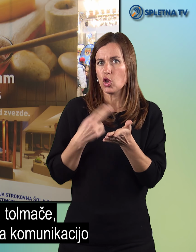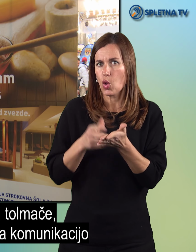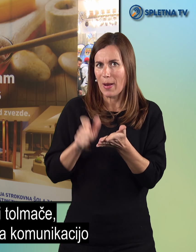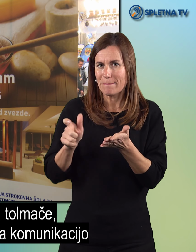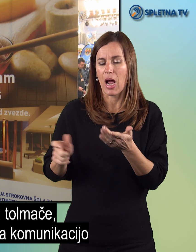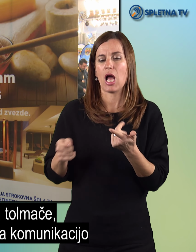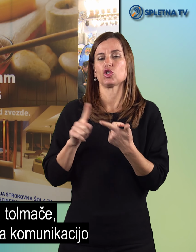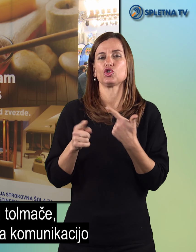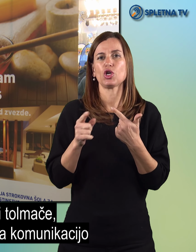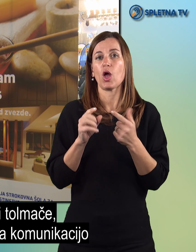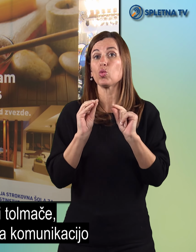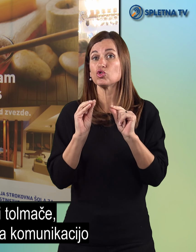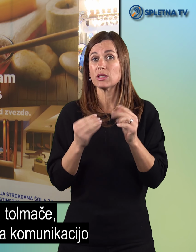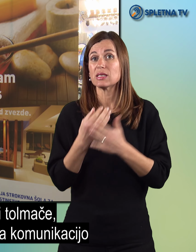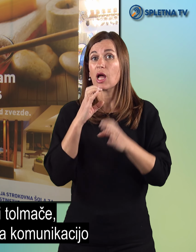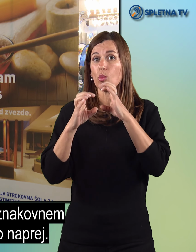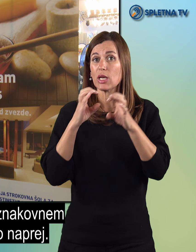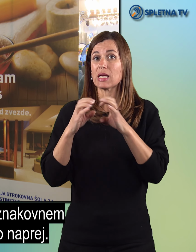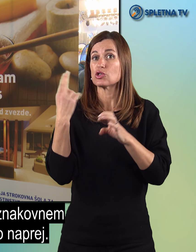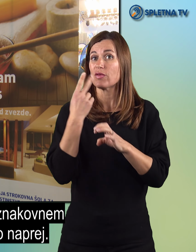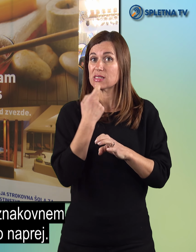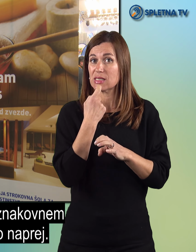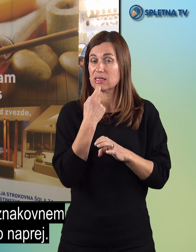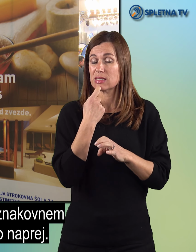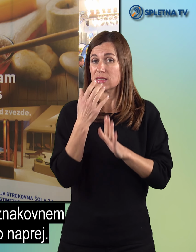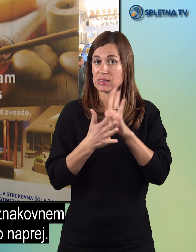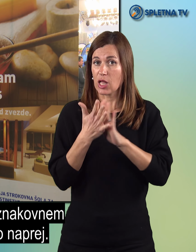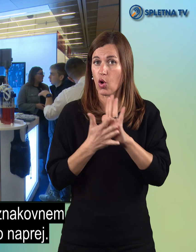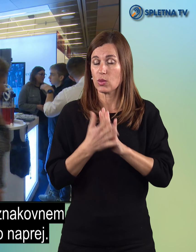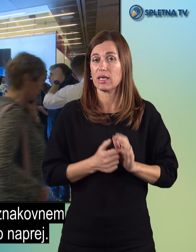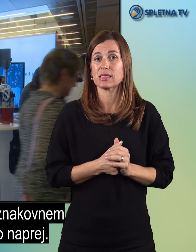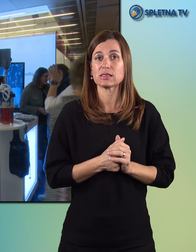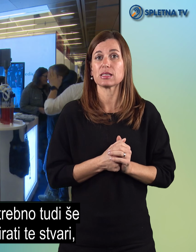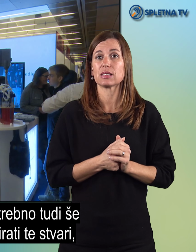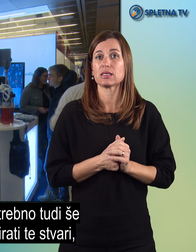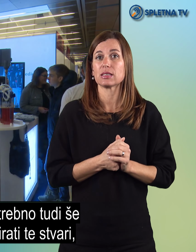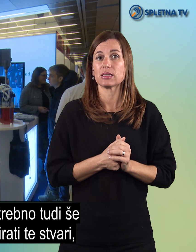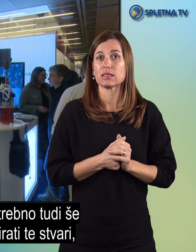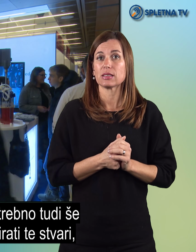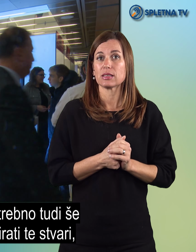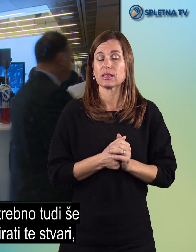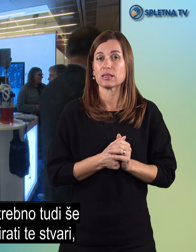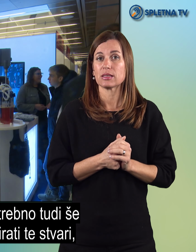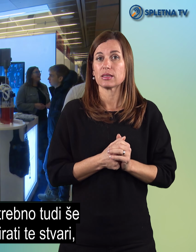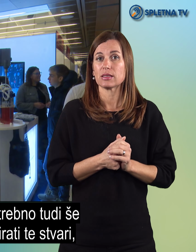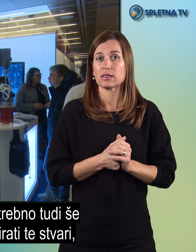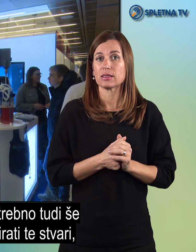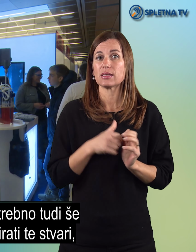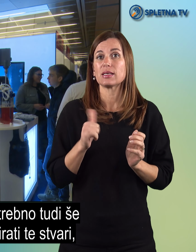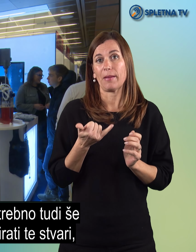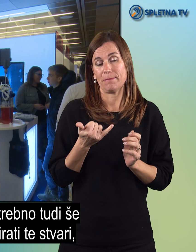smo učitelje za komunikacijo v slovenskem znakovnem jeziku in tako naprej. Je pa